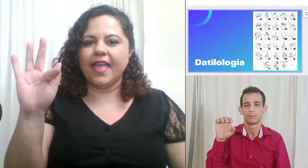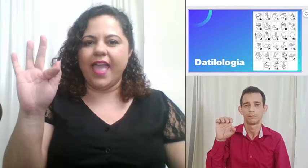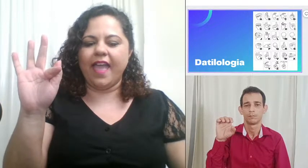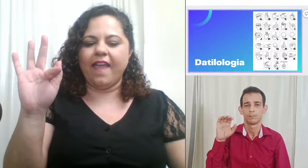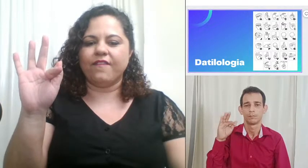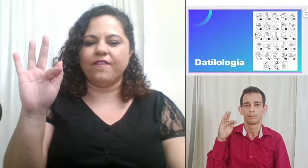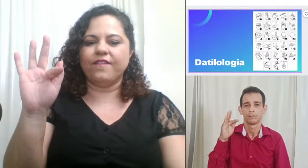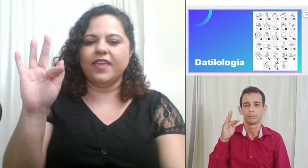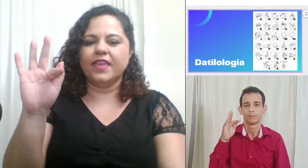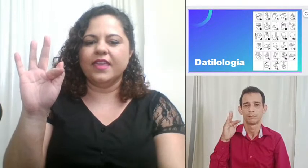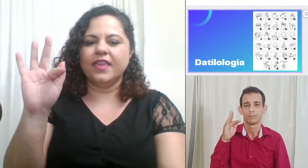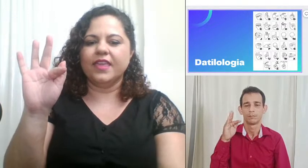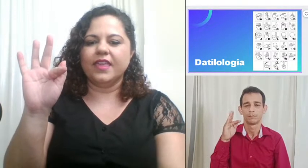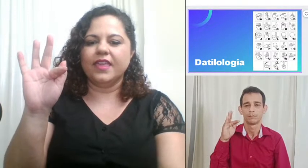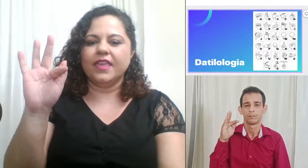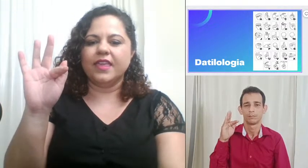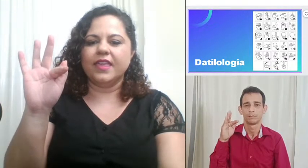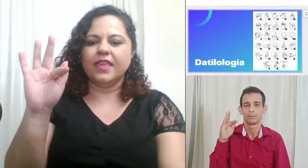F